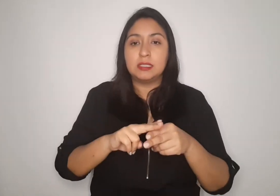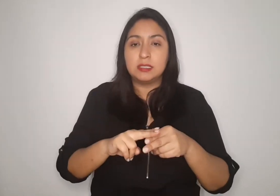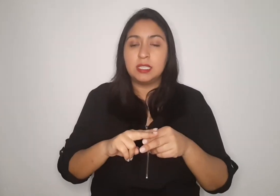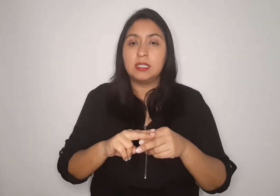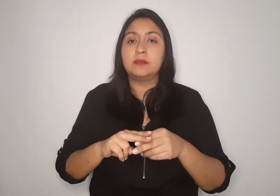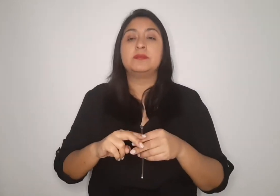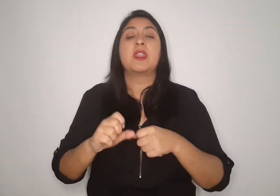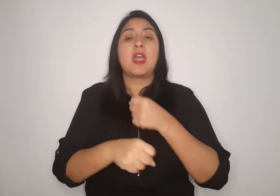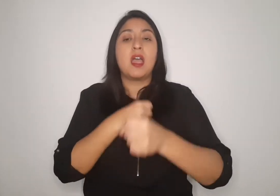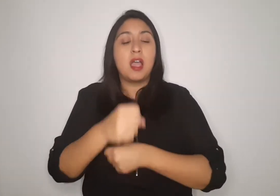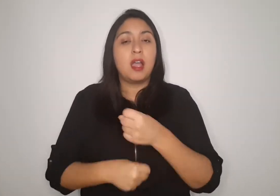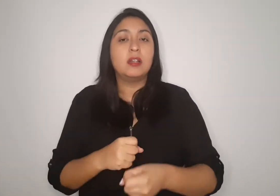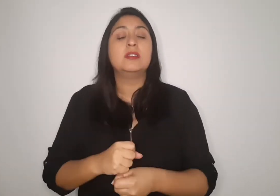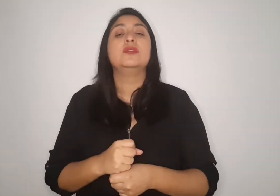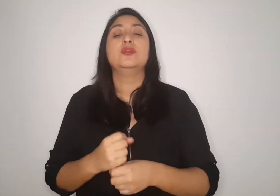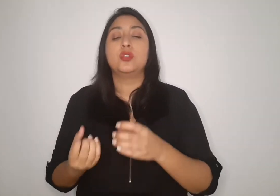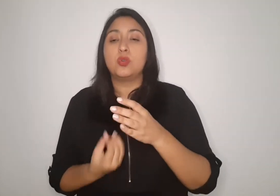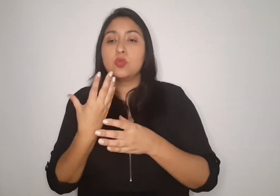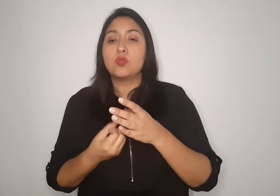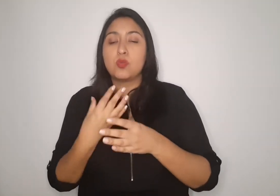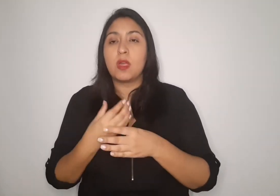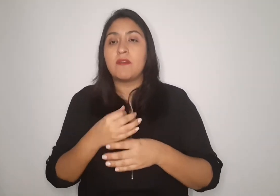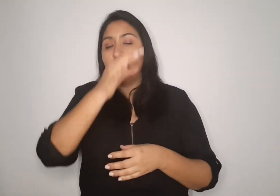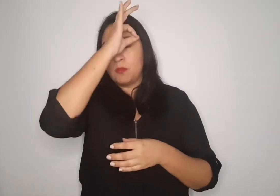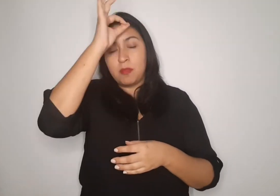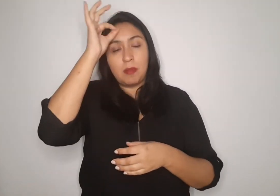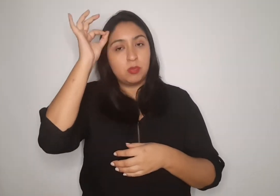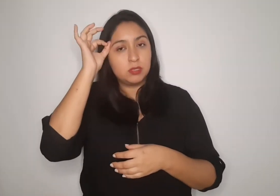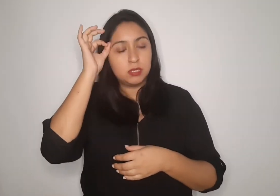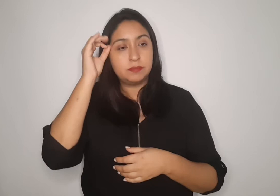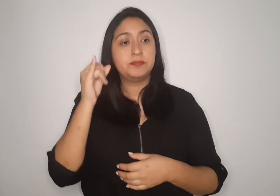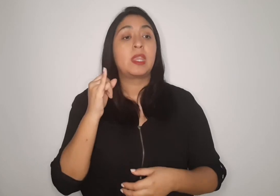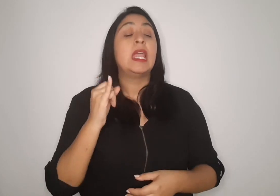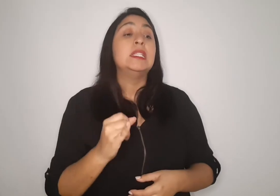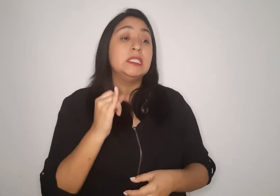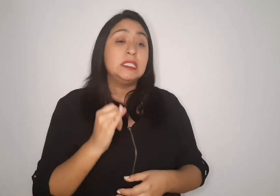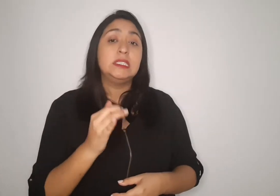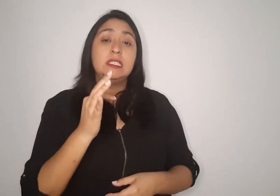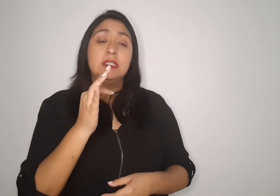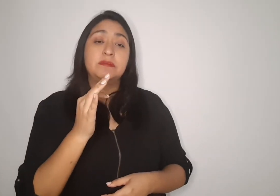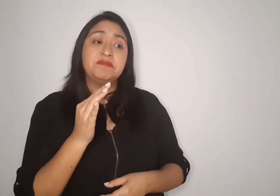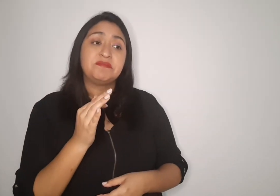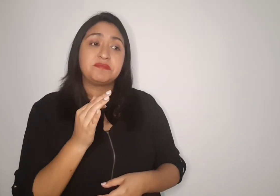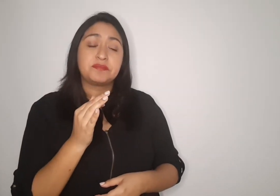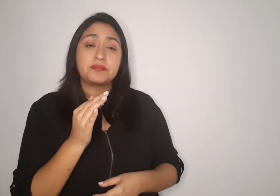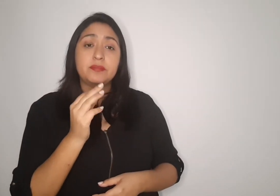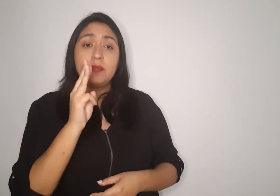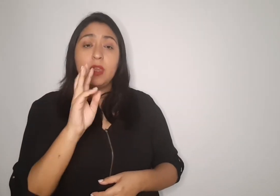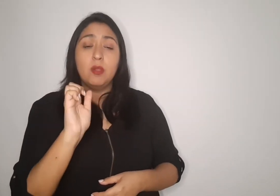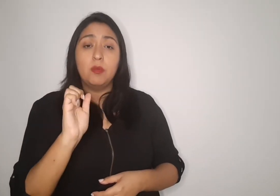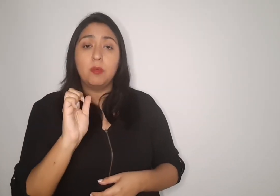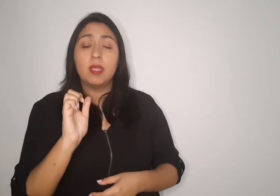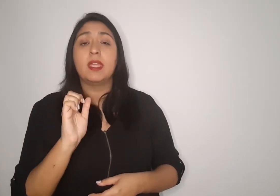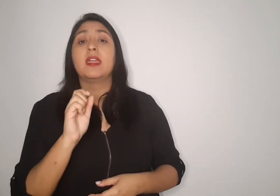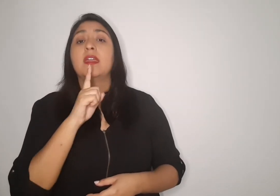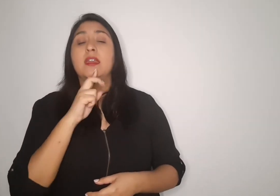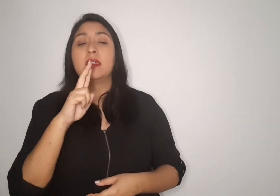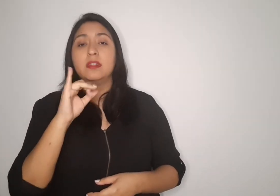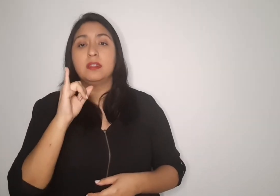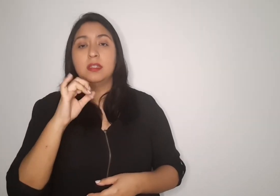sido tan especial? Claro, el Huetripantu se refiere al Año Nuevo, que en el fondo es una adaptación